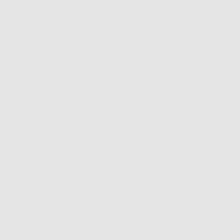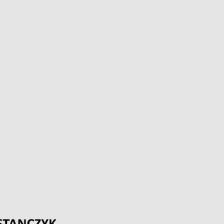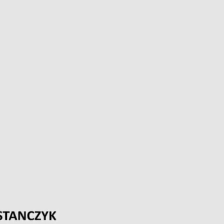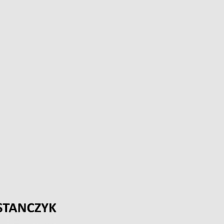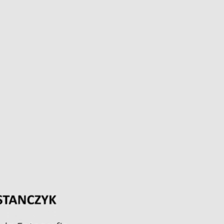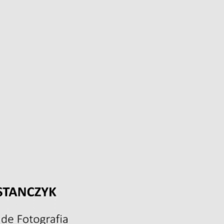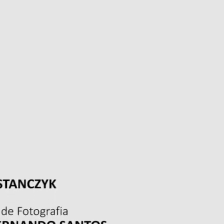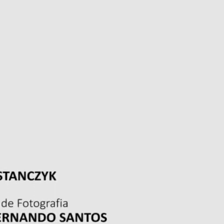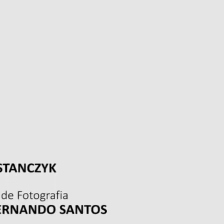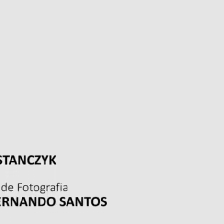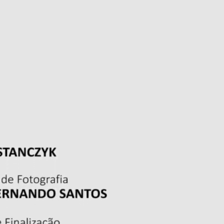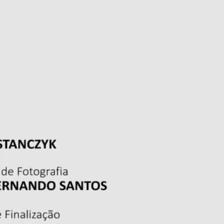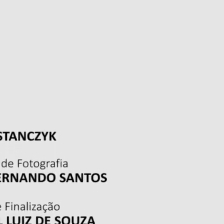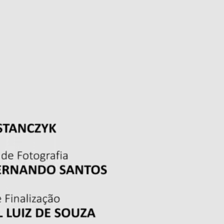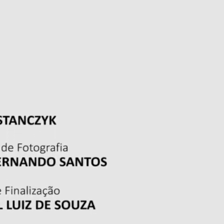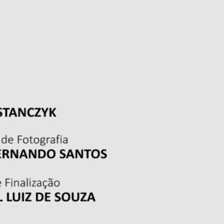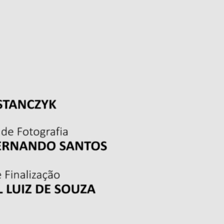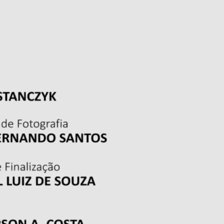Música